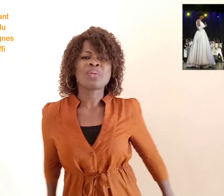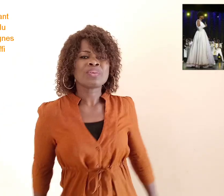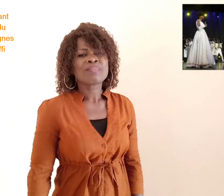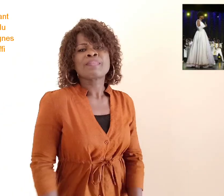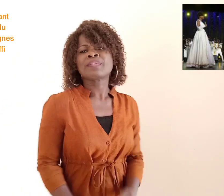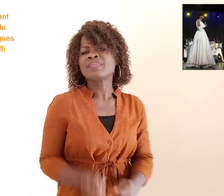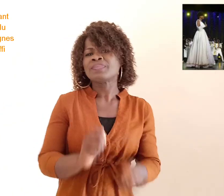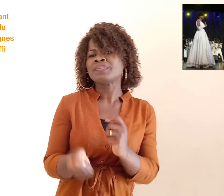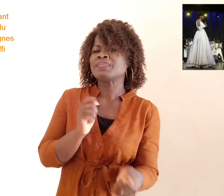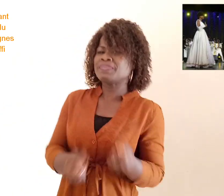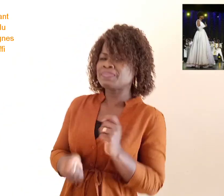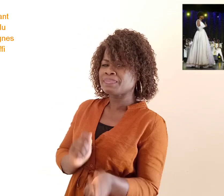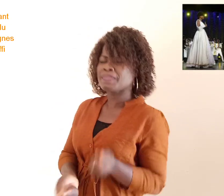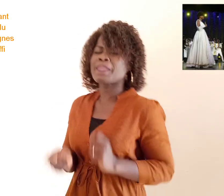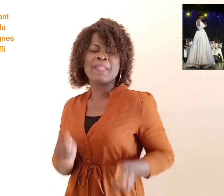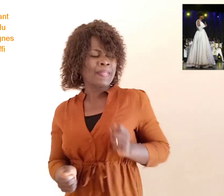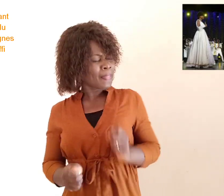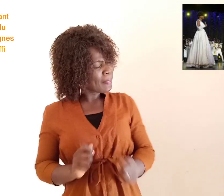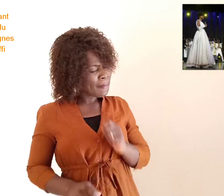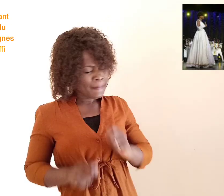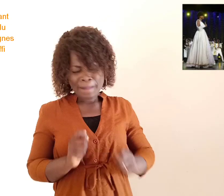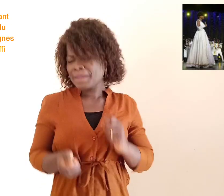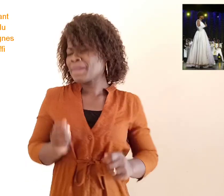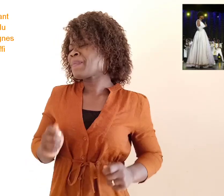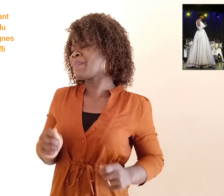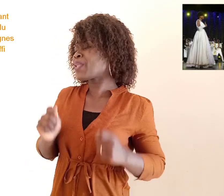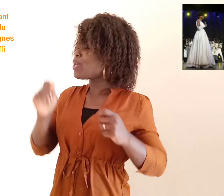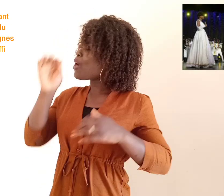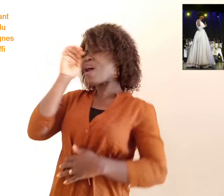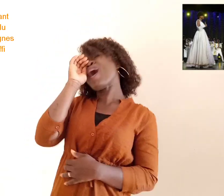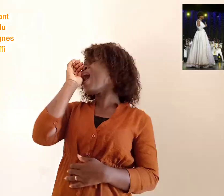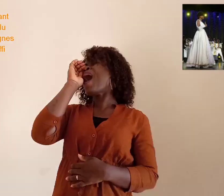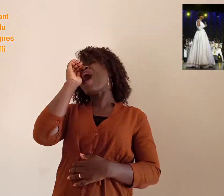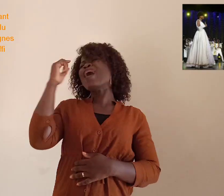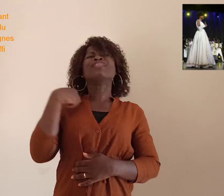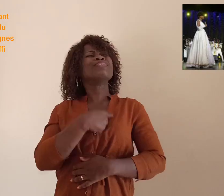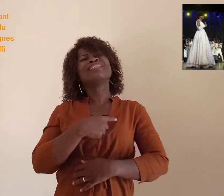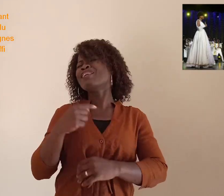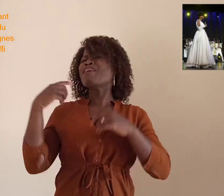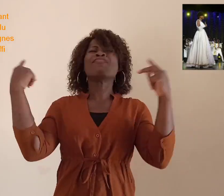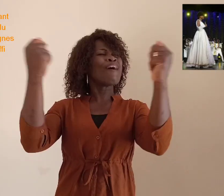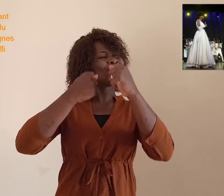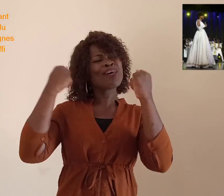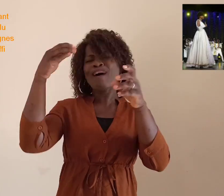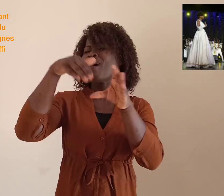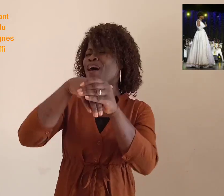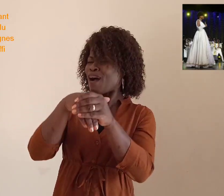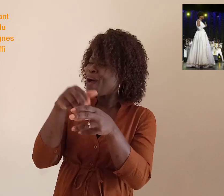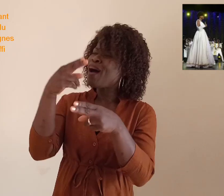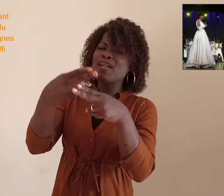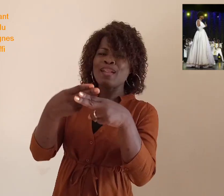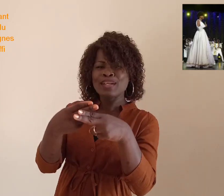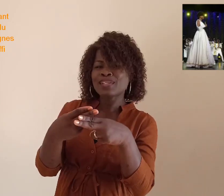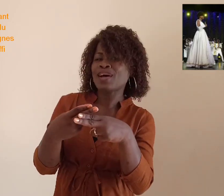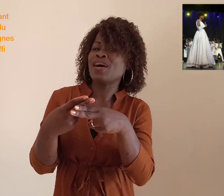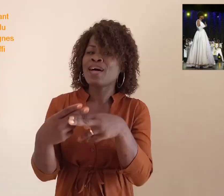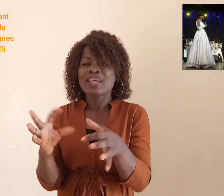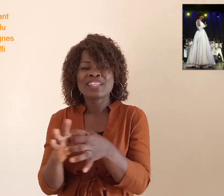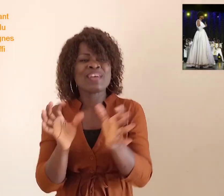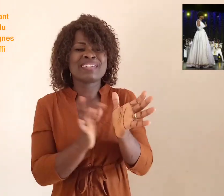de Jésus,